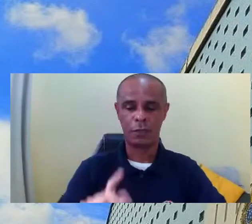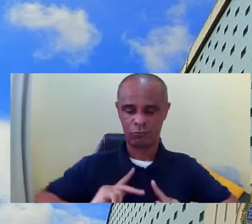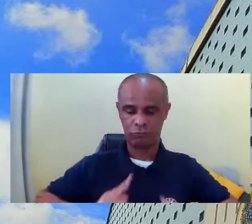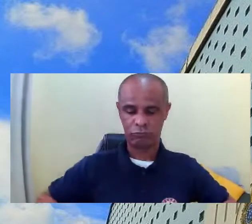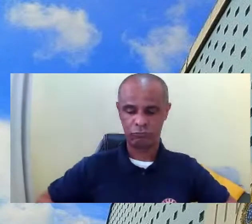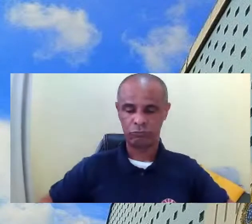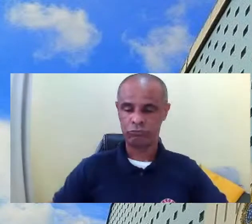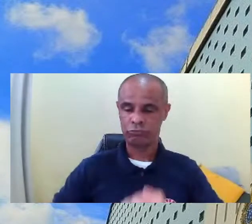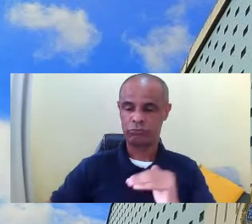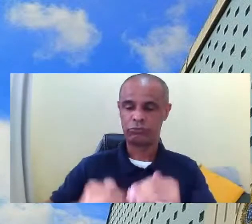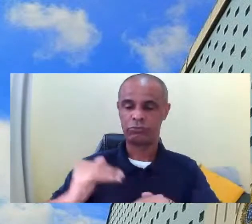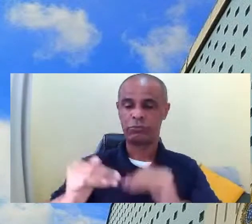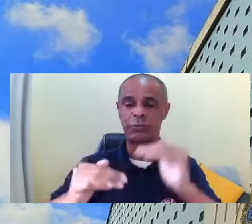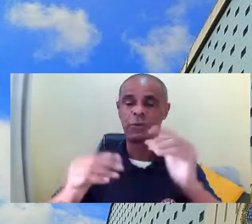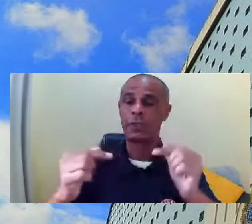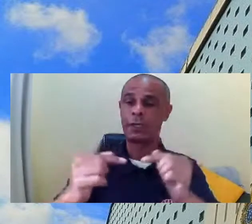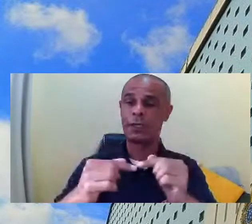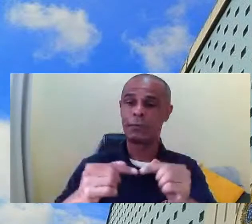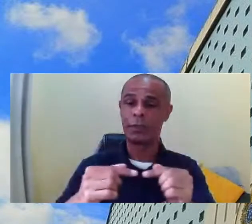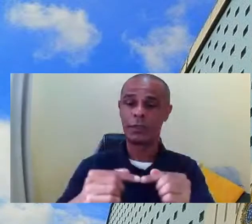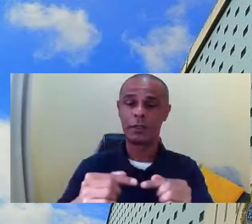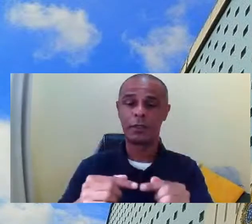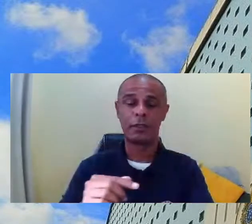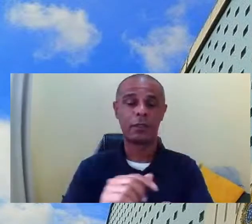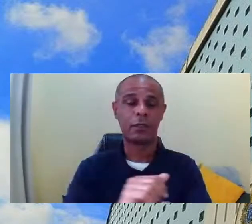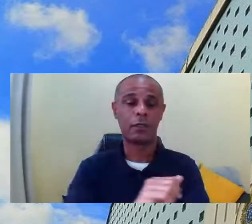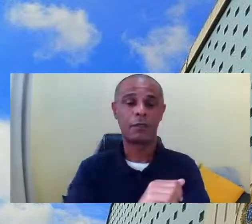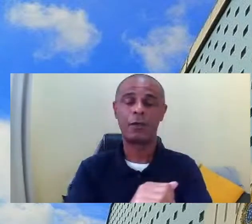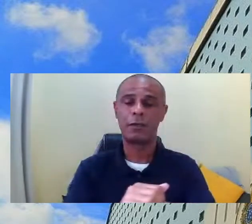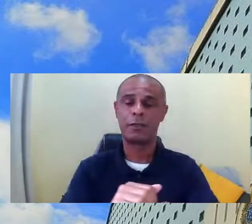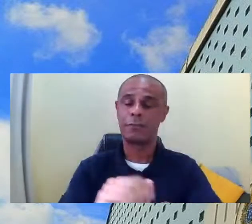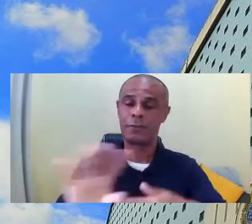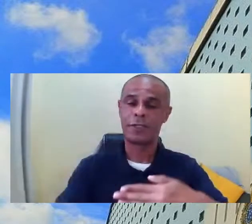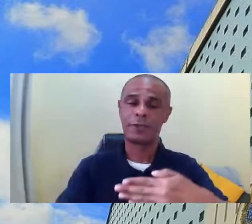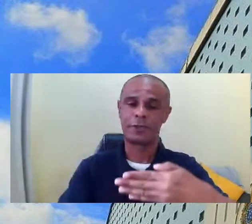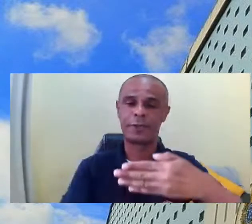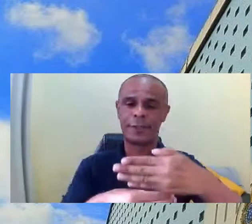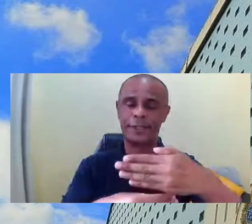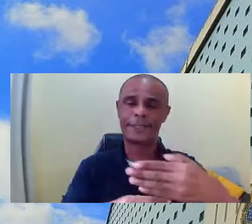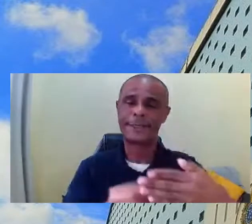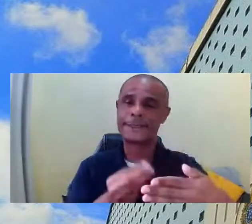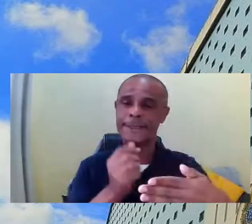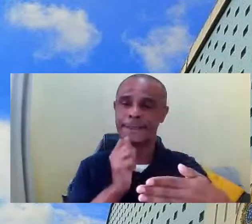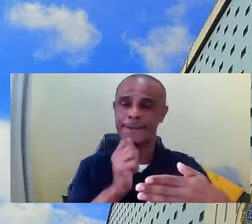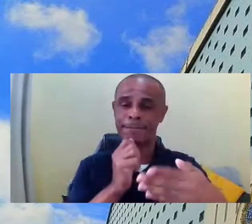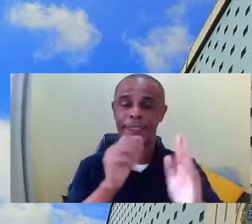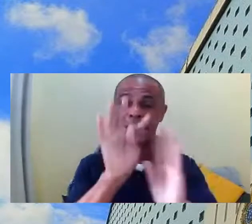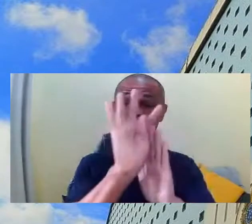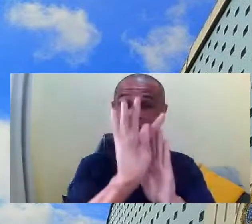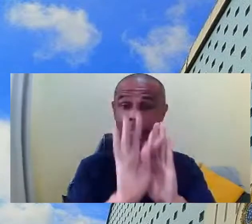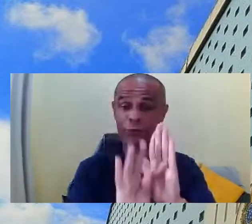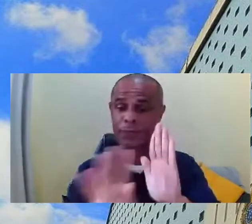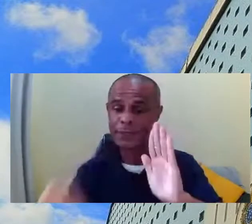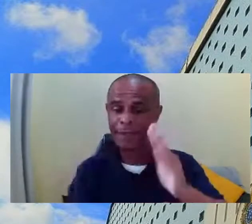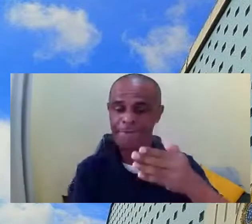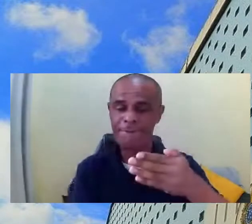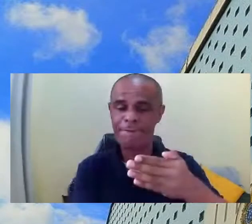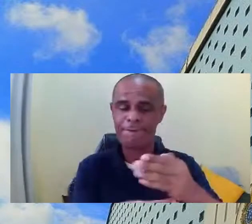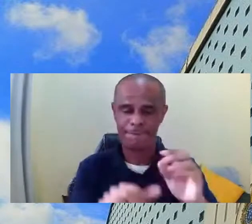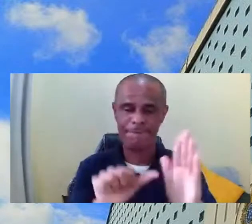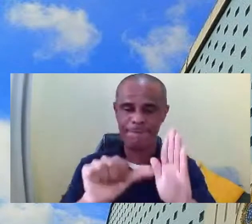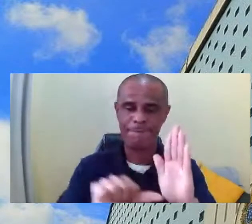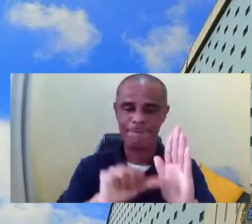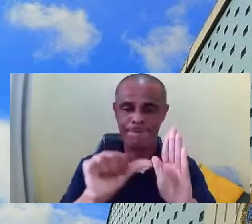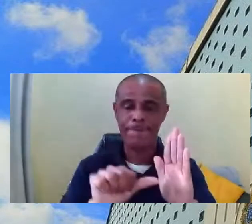de acordo com as escolhas, aqui pode-se completar isso, que eu não completei, porque esse texto precisa ainda de uma boa revisão,